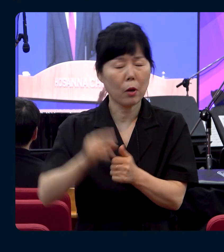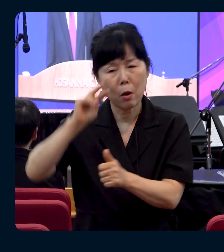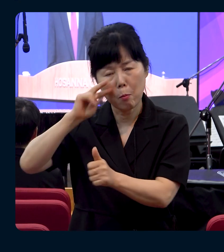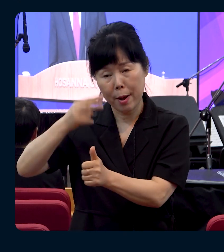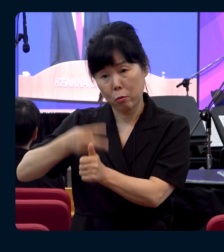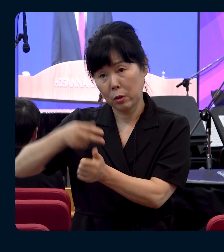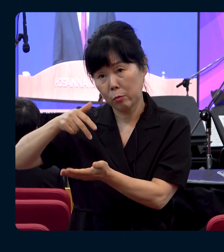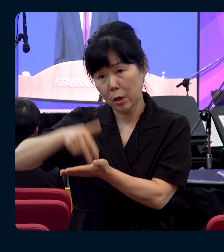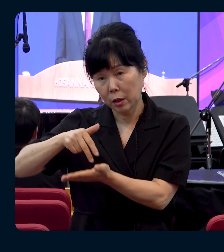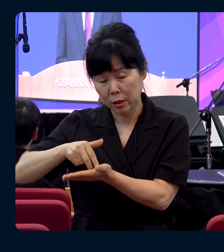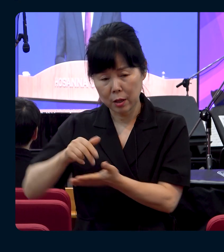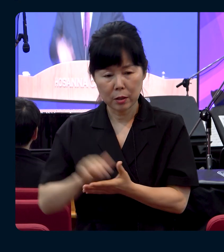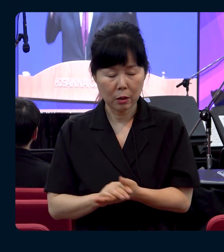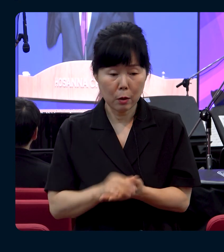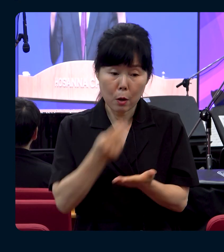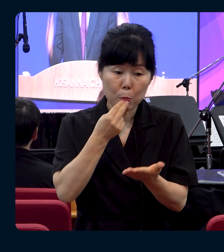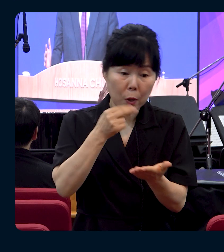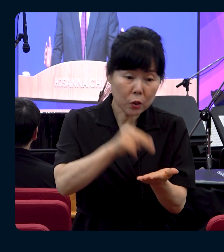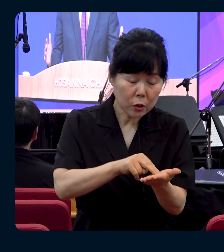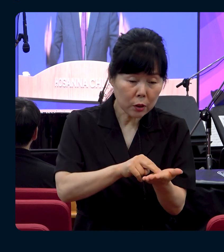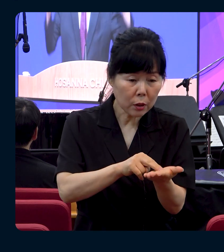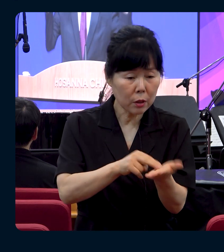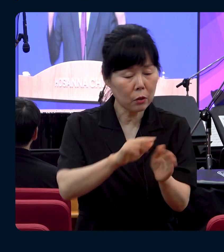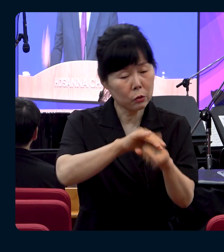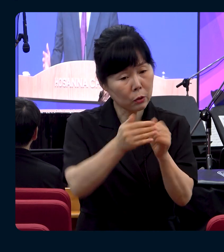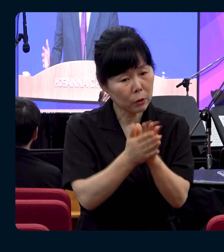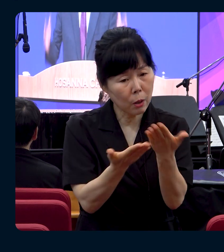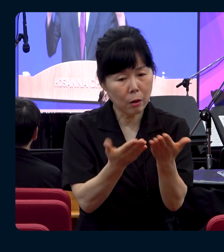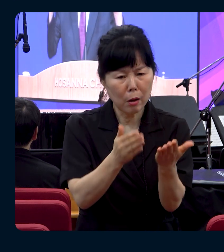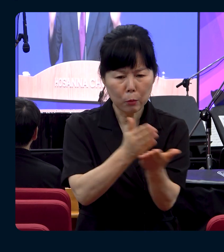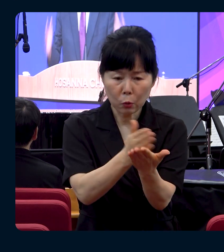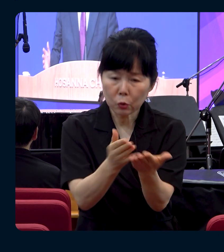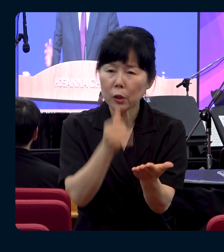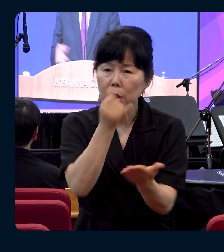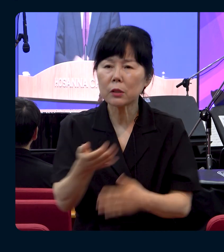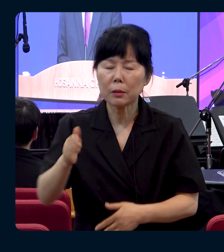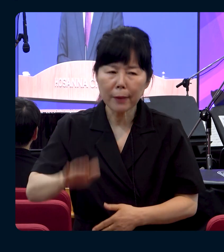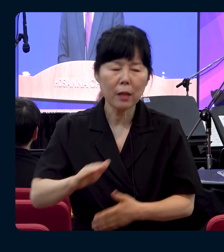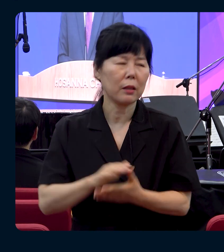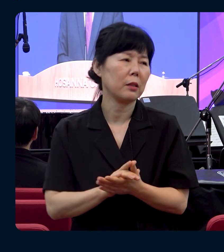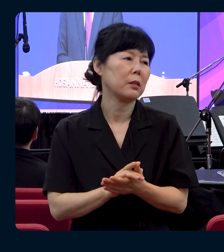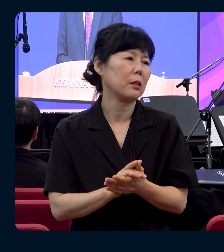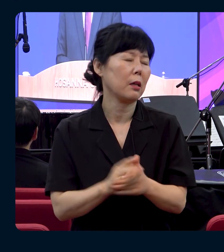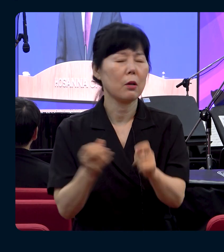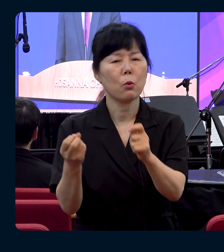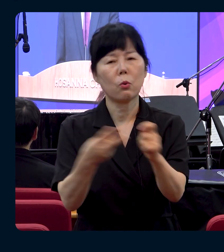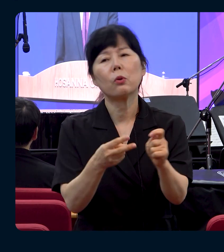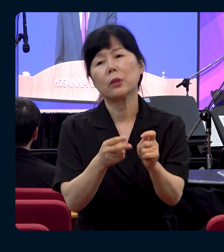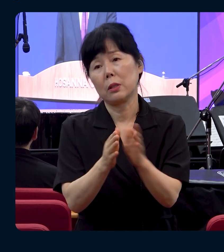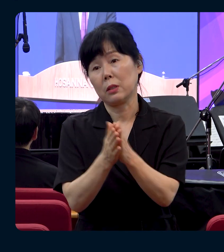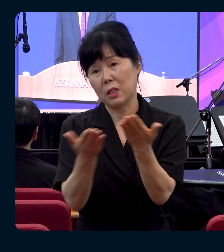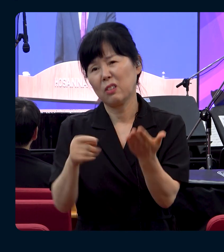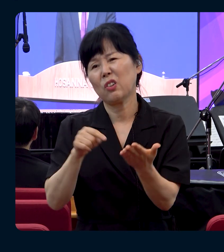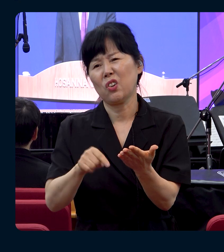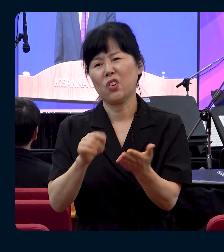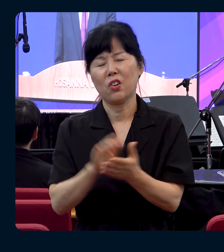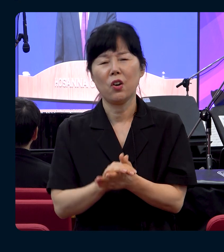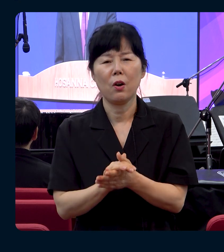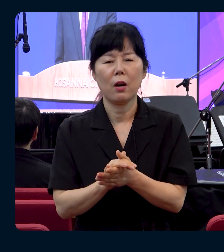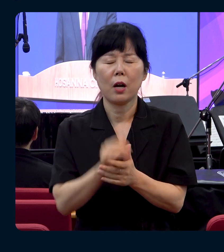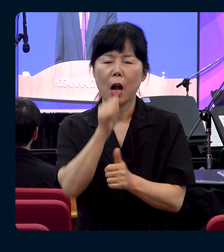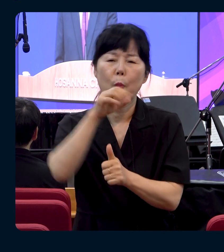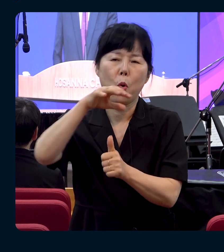바울의 다른 서신들과는요 근본적으로 상황이 좀 다릅니다. 편지라는 것이 대개